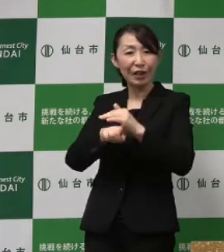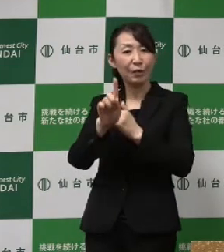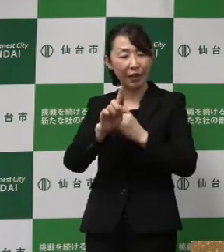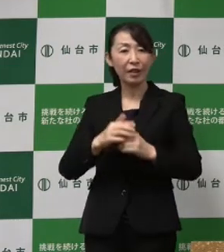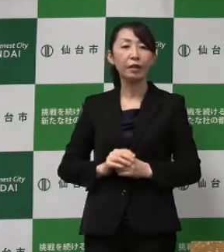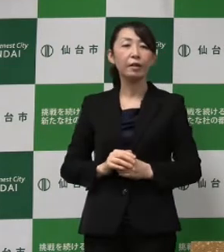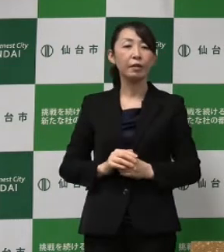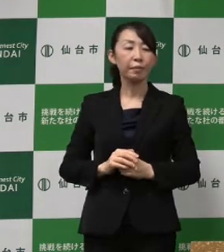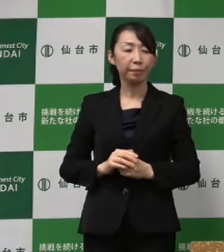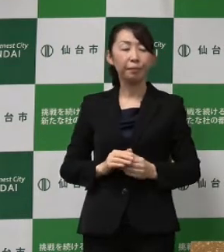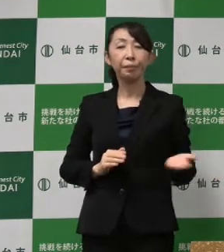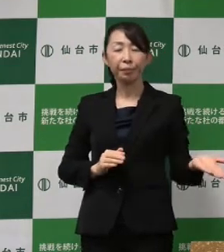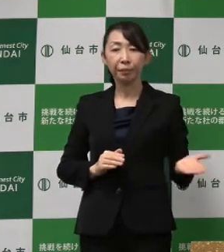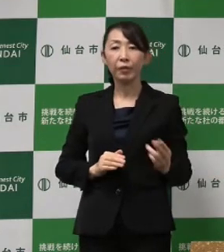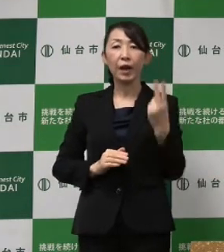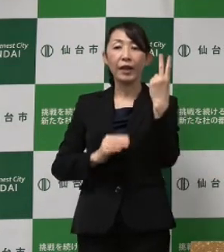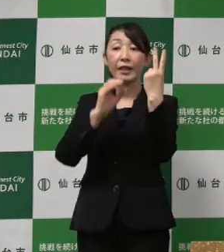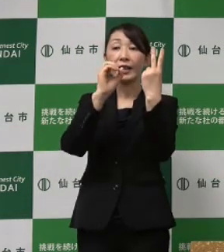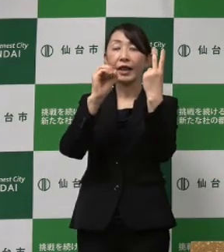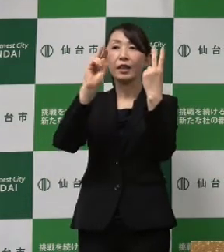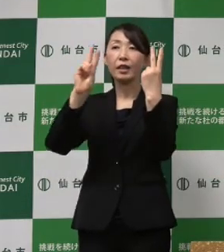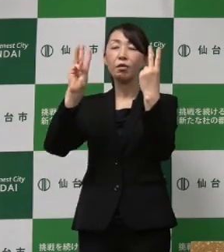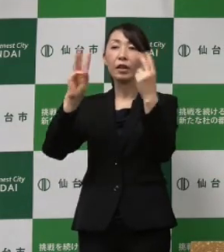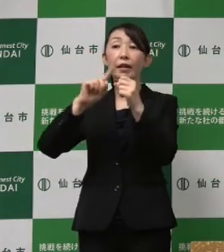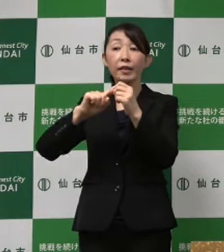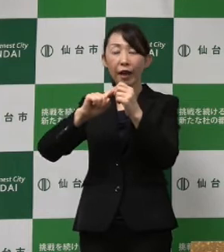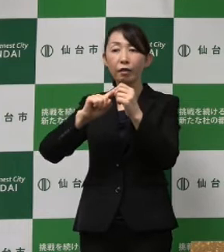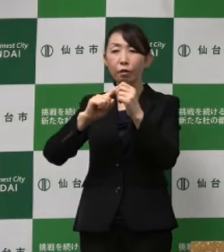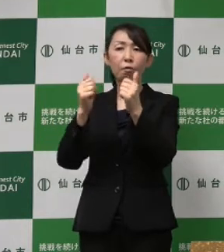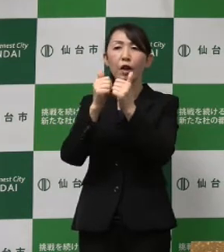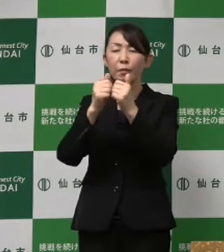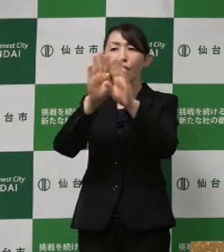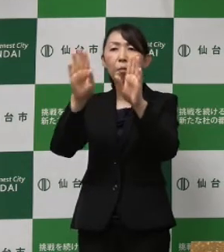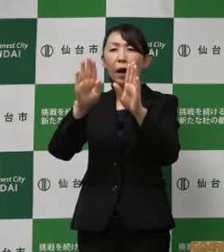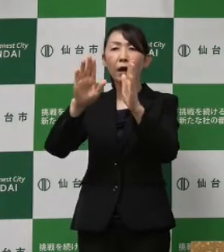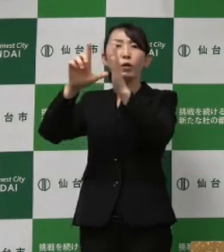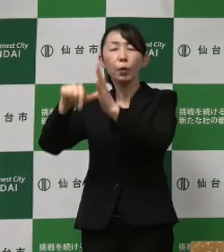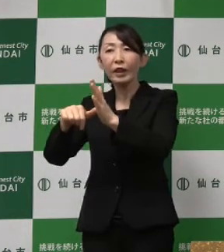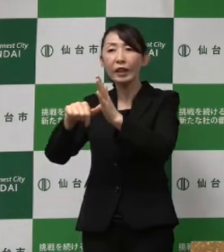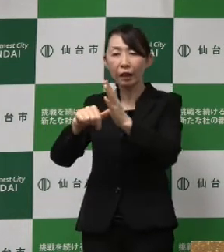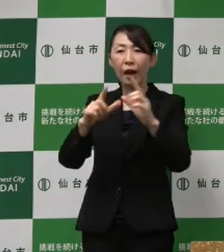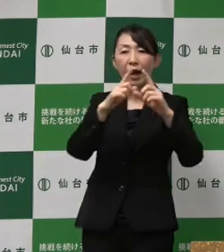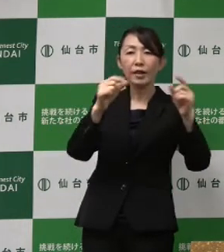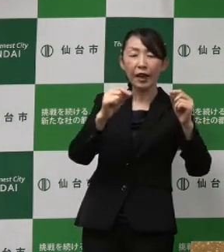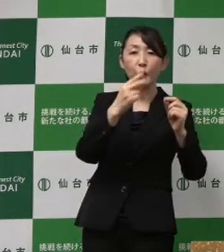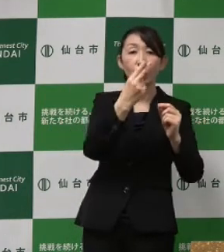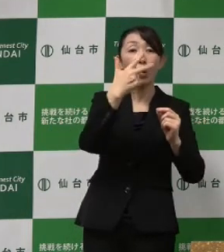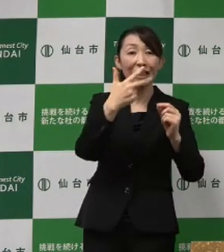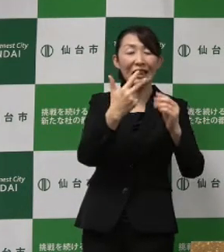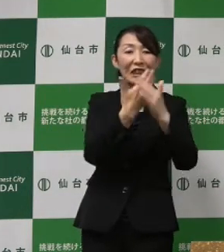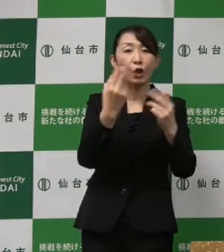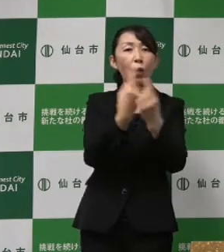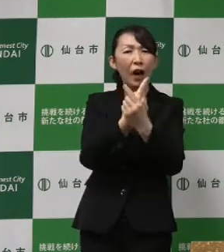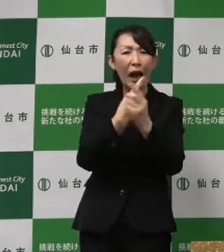の、 G7 サミットが開催される時期がですね、都市全国都市緑化フェアの開催時期